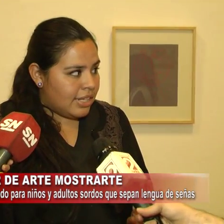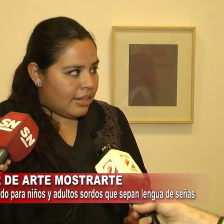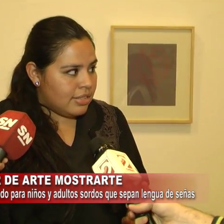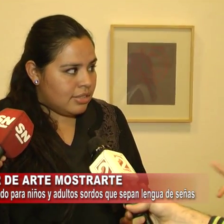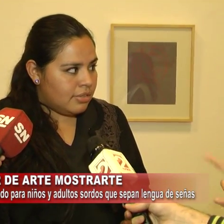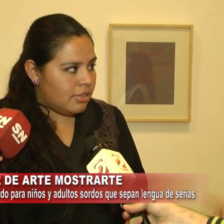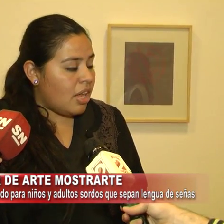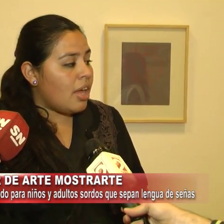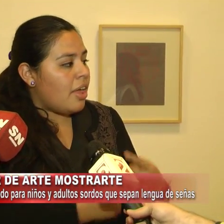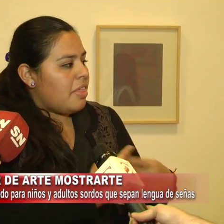edades.